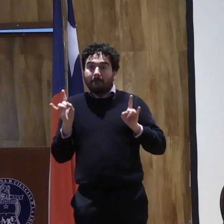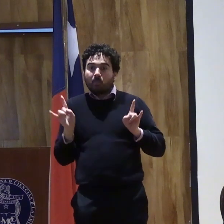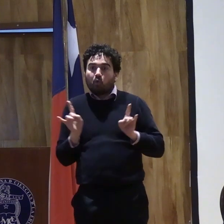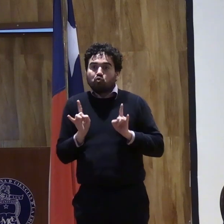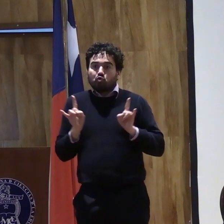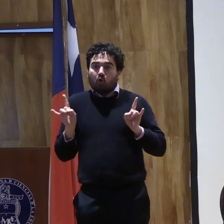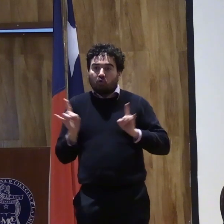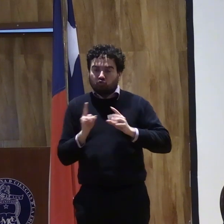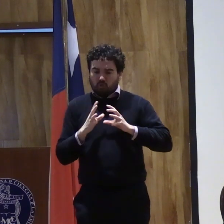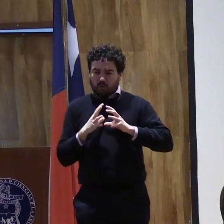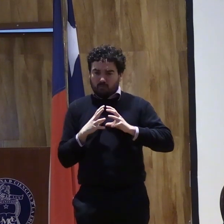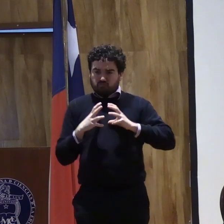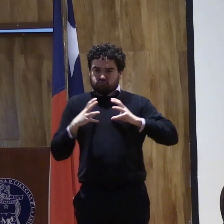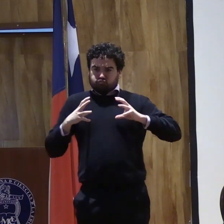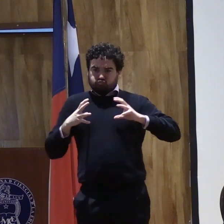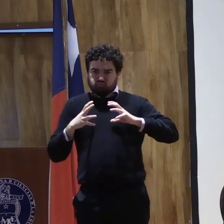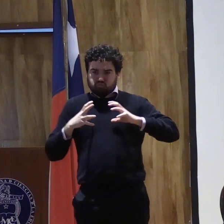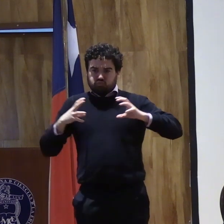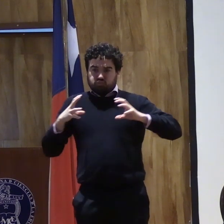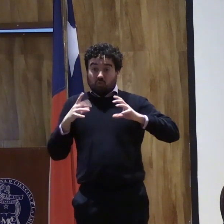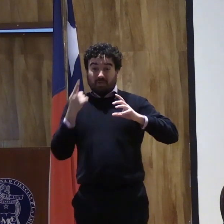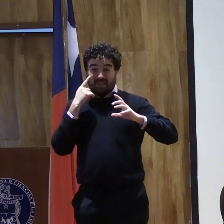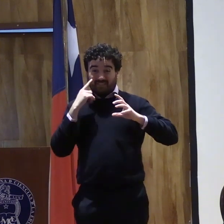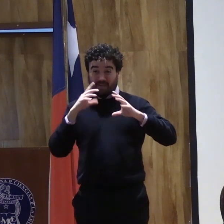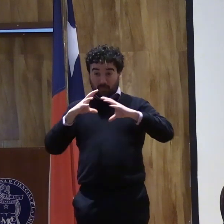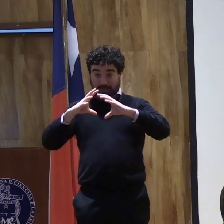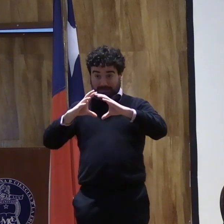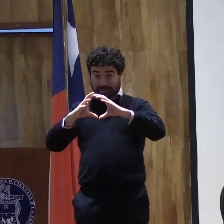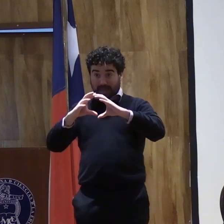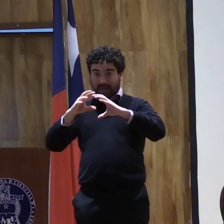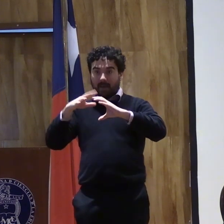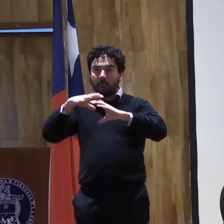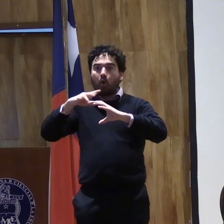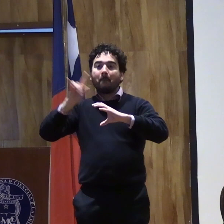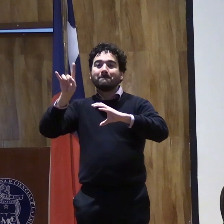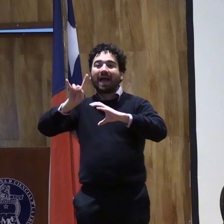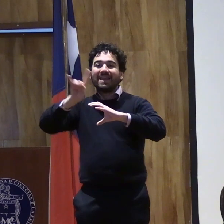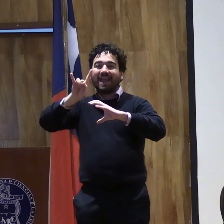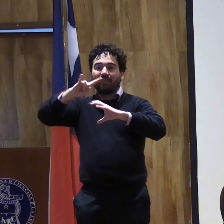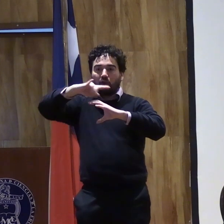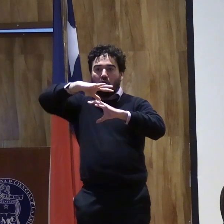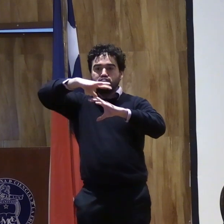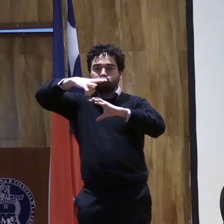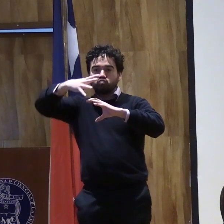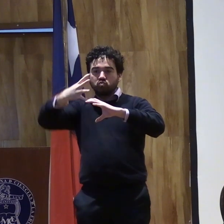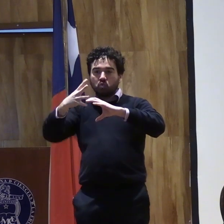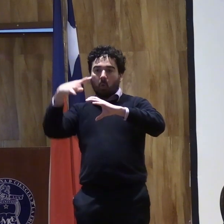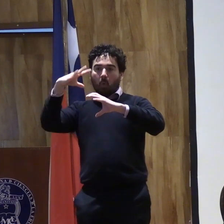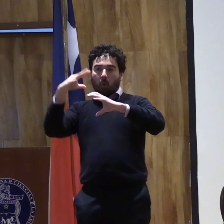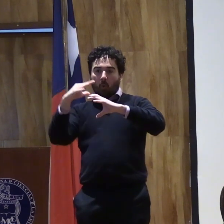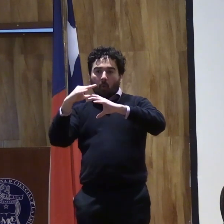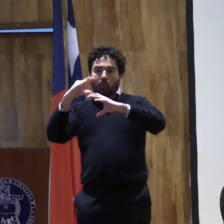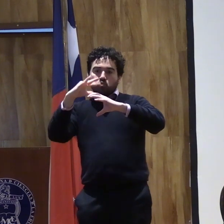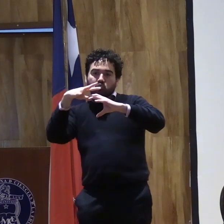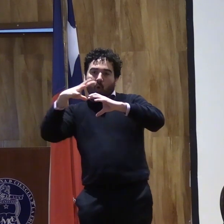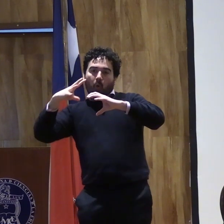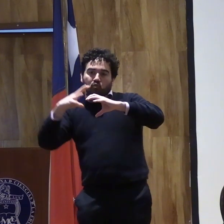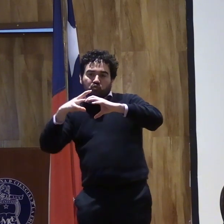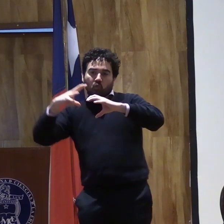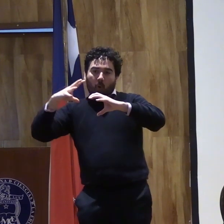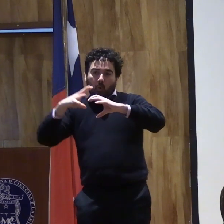magnético terrestre siempre está muy apretujado por el lado donde está el Sol. pero al hacerse más